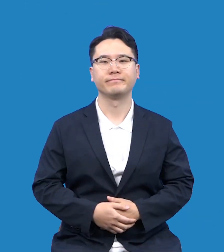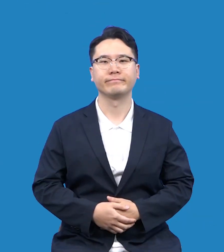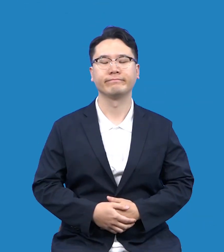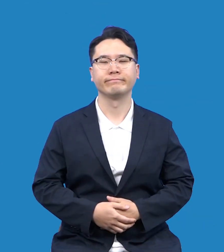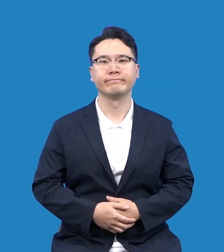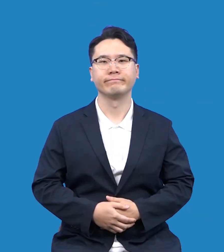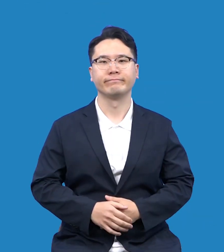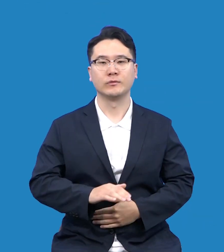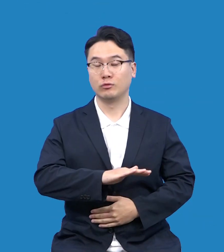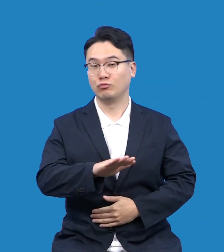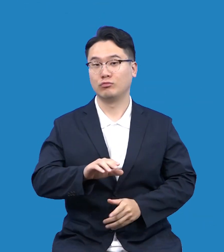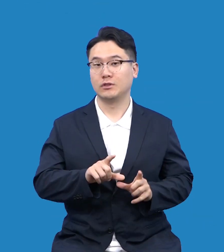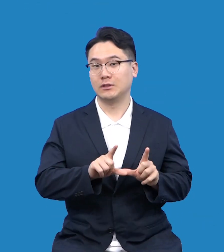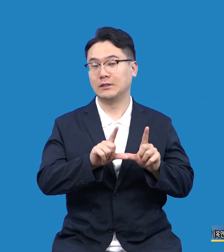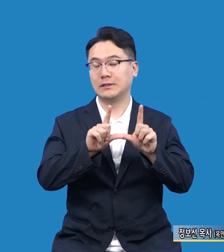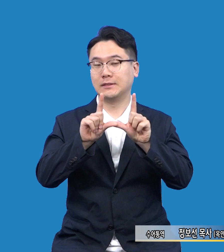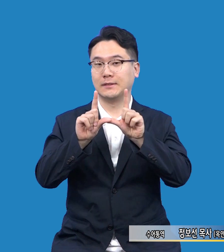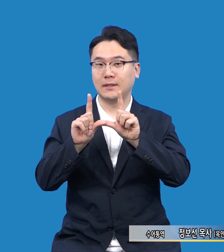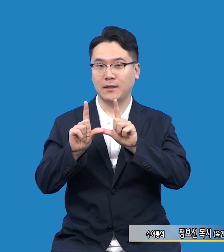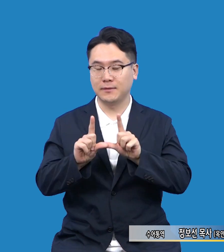우리가 살아가며 직면하는